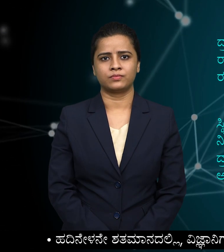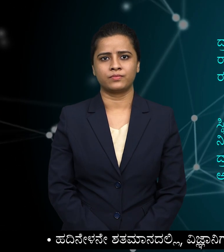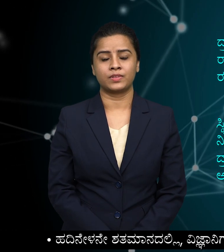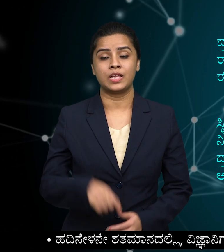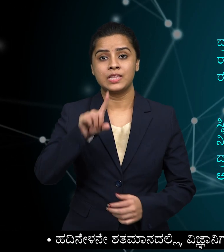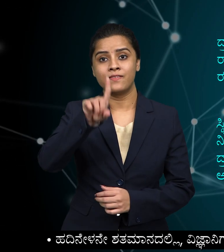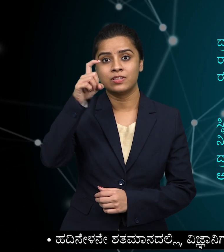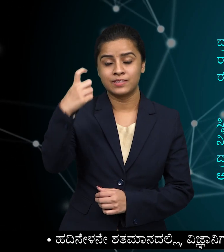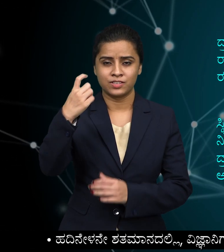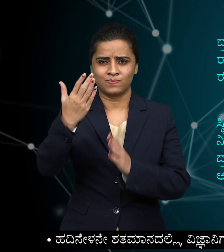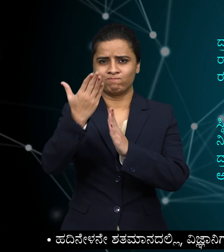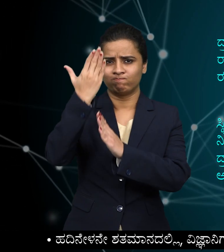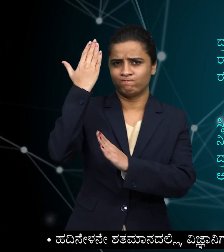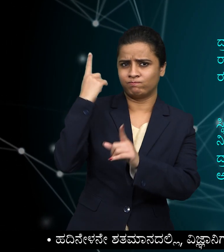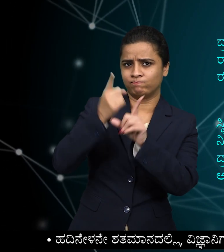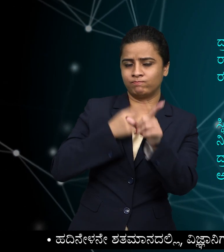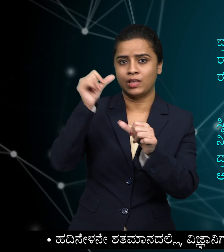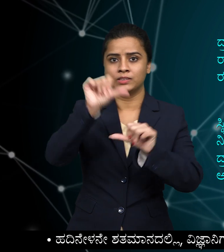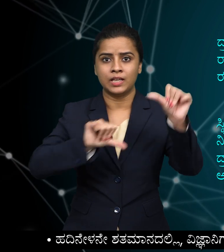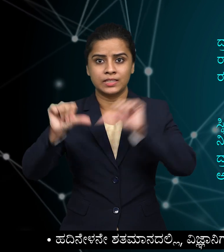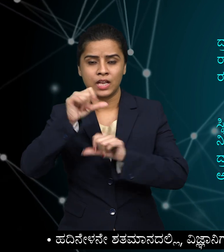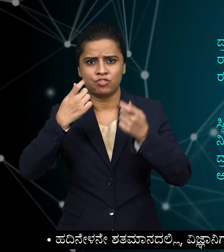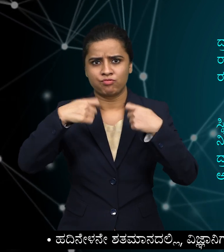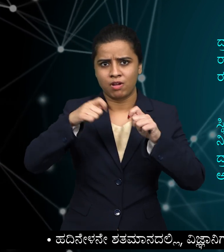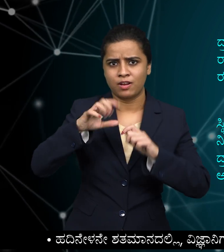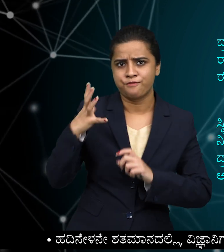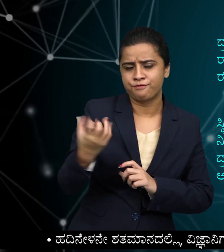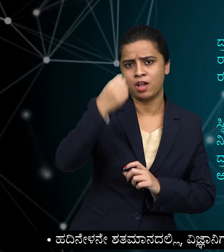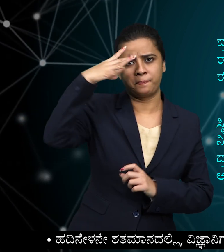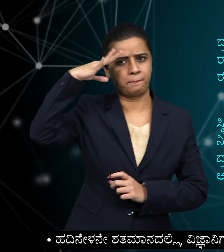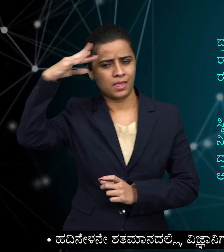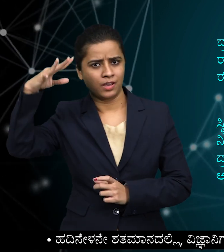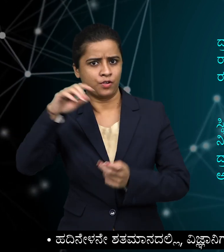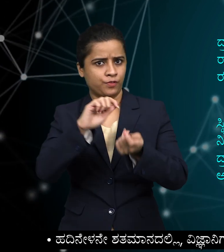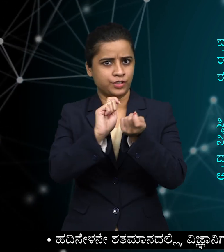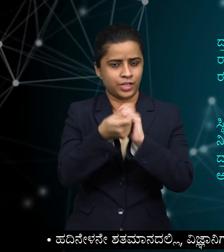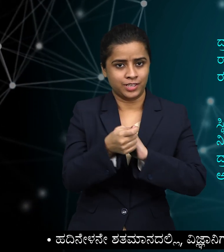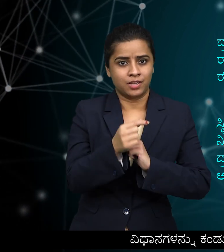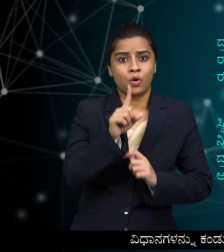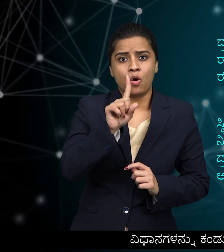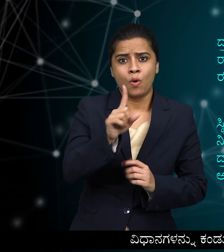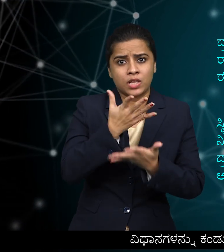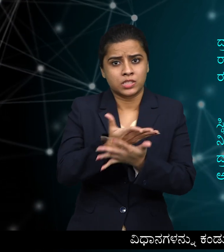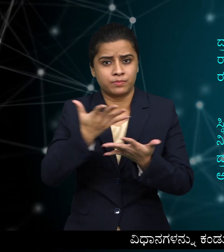17ನೇ ಶತಮಾನದಲ್ಲಿ ವಿಜ್ಞಾನಿಗಳು ಒಂದು ವಸ್ತುವನ್ನು ಇನ್ನೊಂದಕ್ಕೆ ಪರಿವರ್ತಿಸುವ ವಿಧಾನಗಳನ್ನು